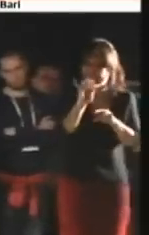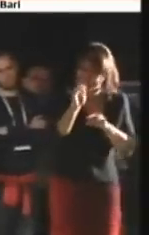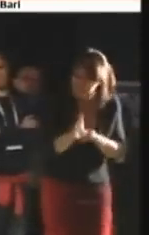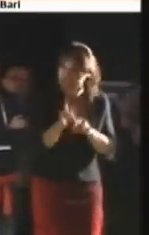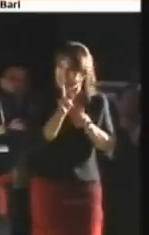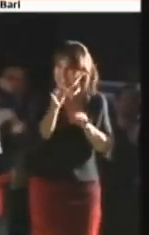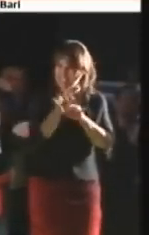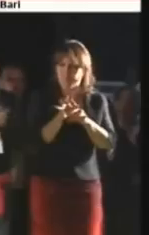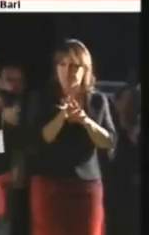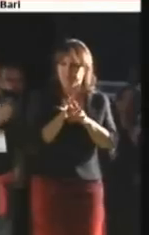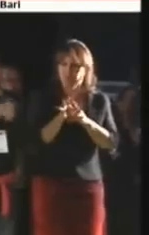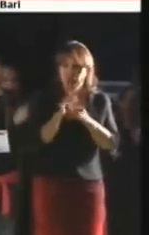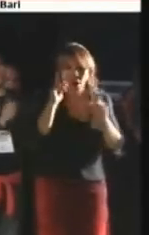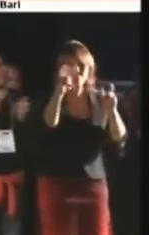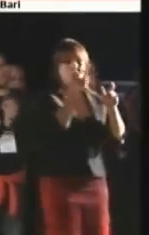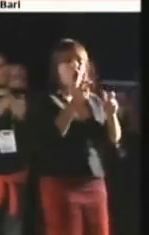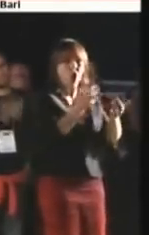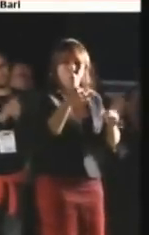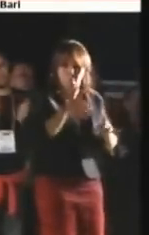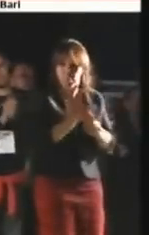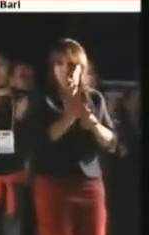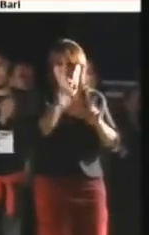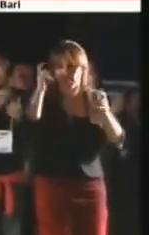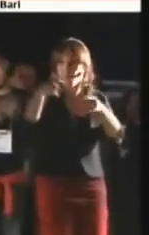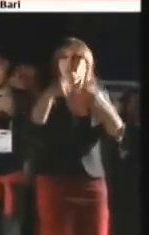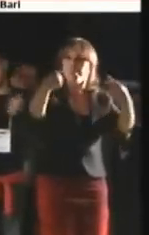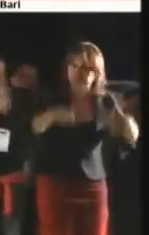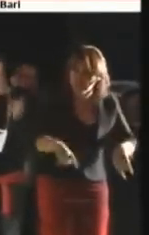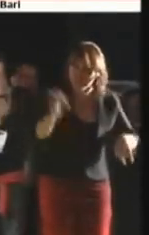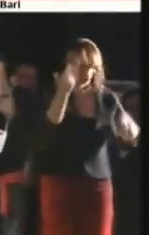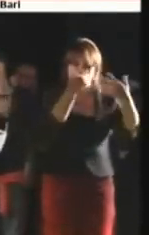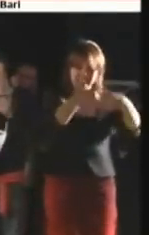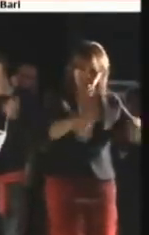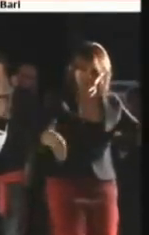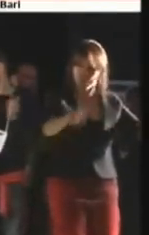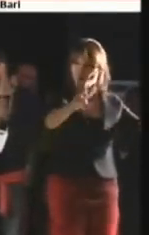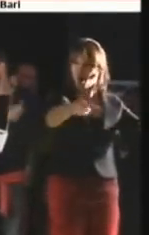via sconvolto. Era questa l'idea di Expo.